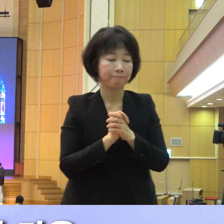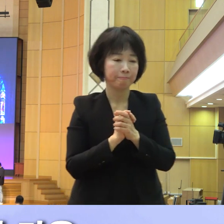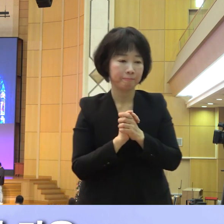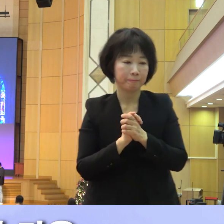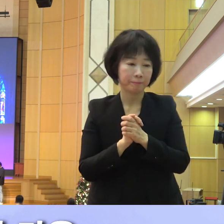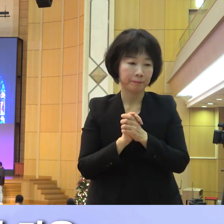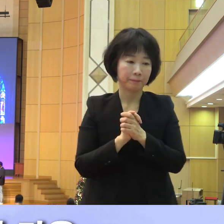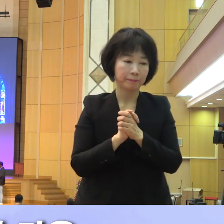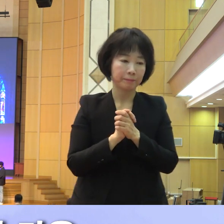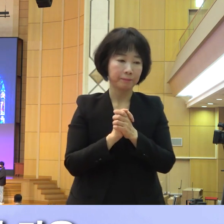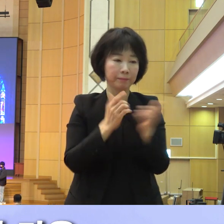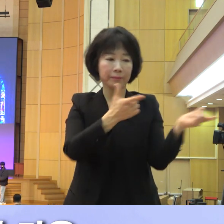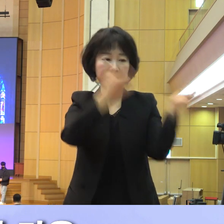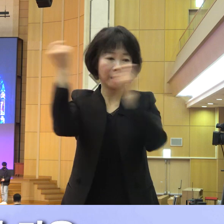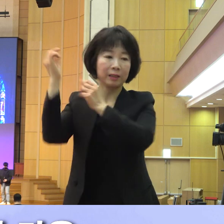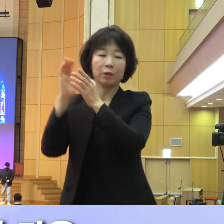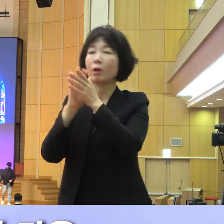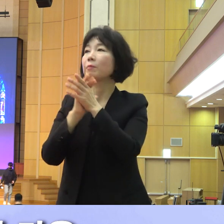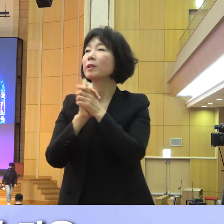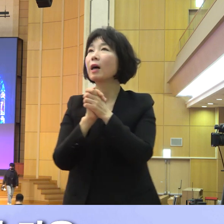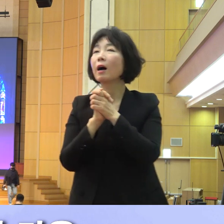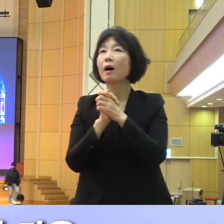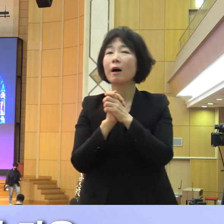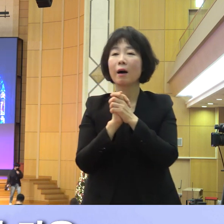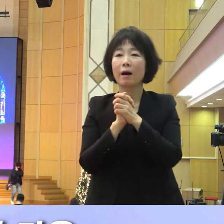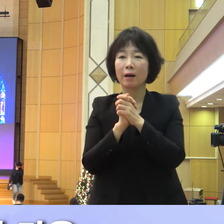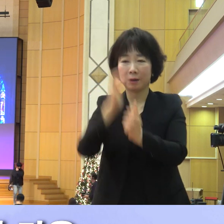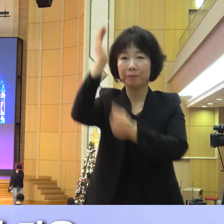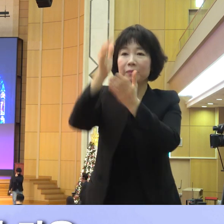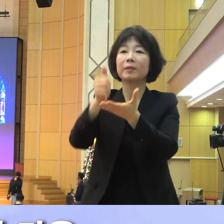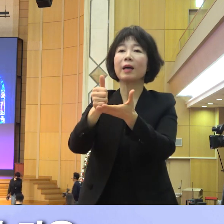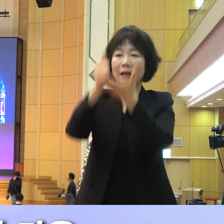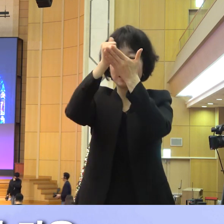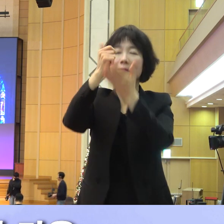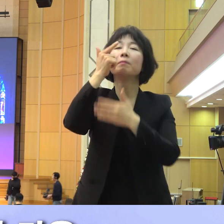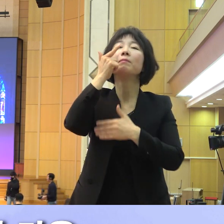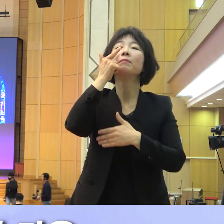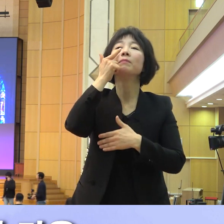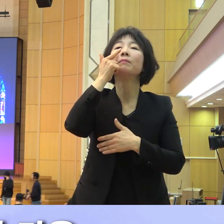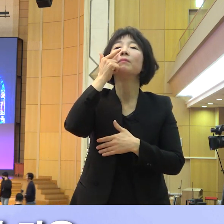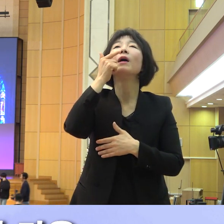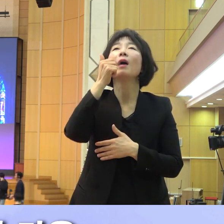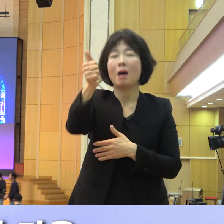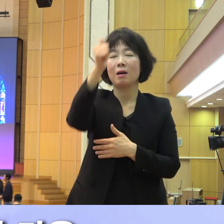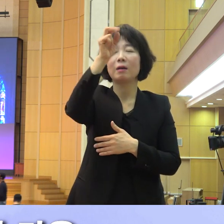축복하소서. 다 같이 눈을 감으시기 바랍니다. 하나님 아버지,